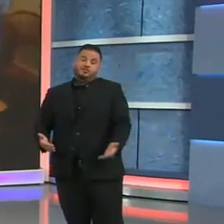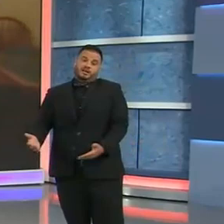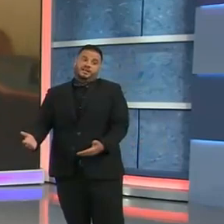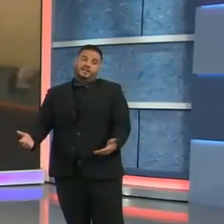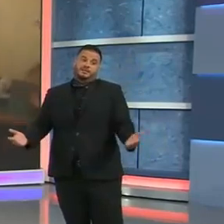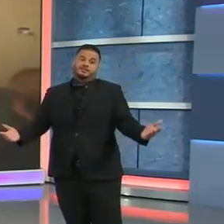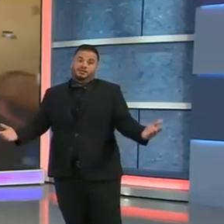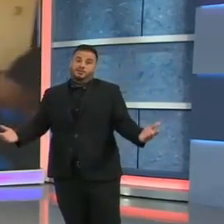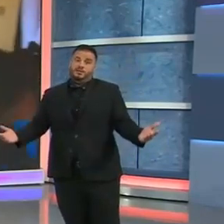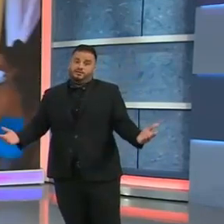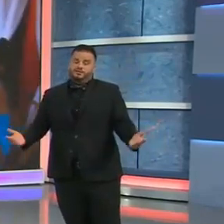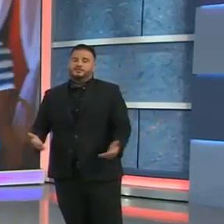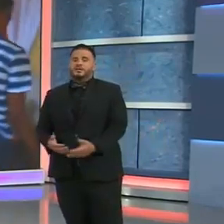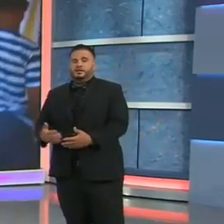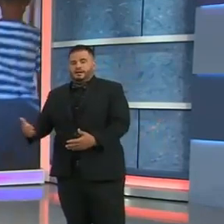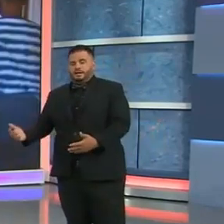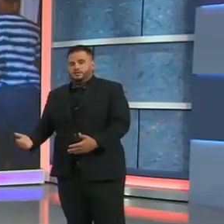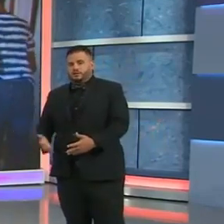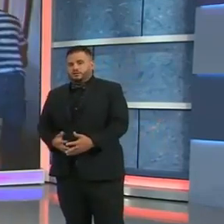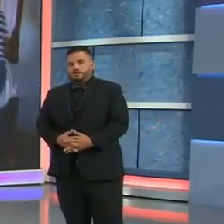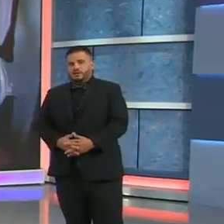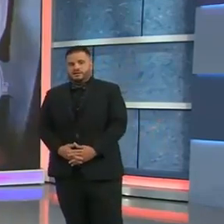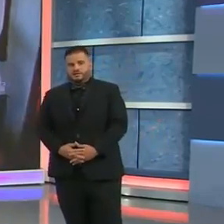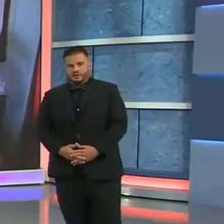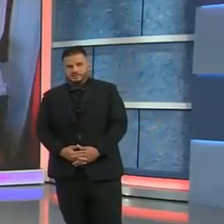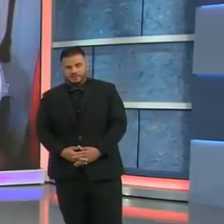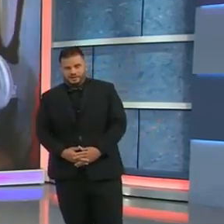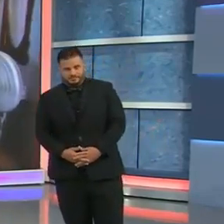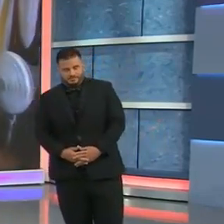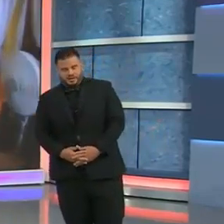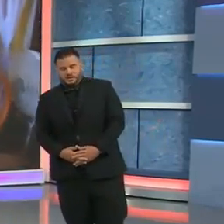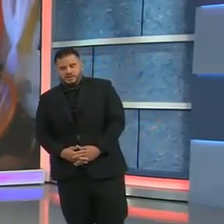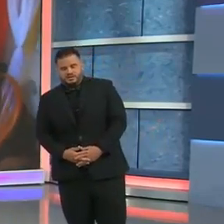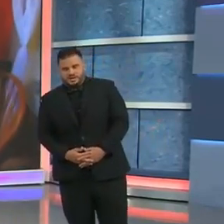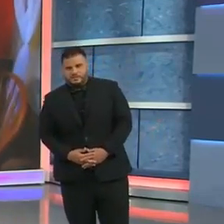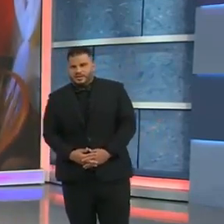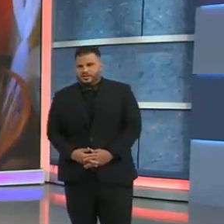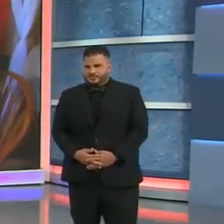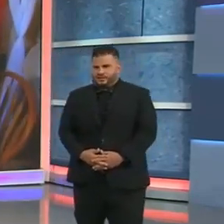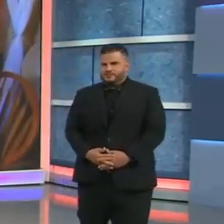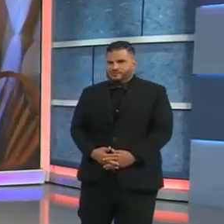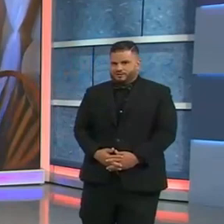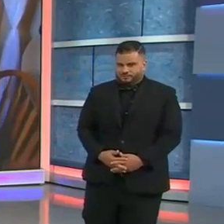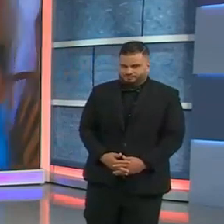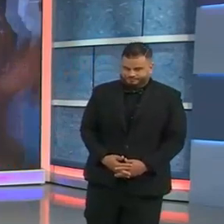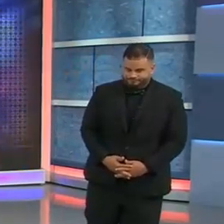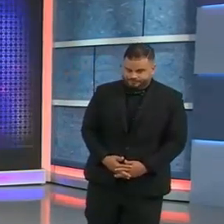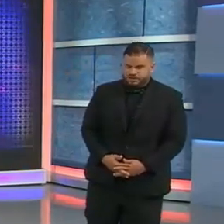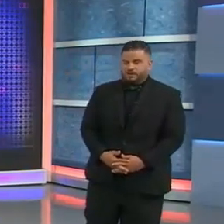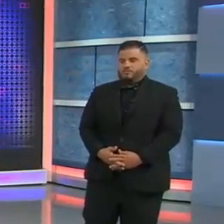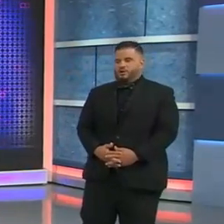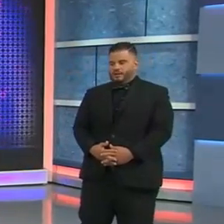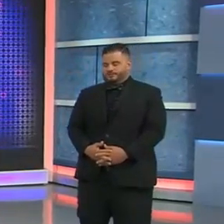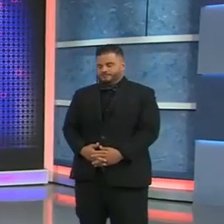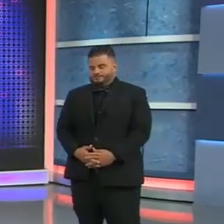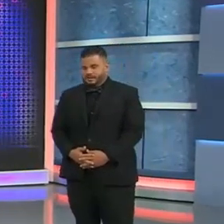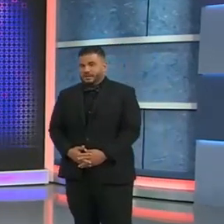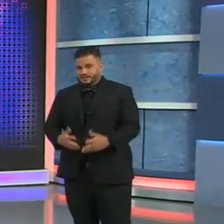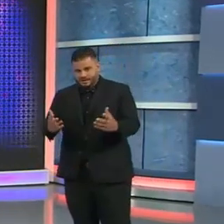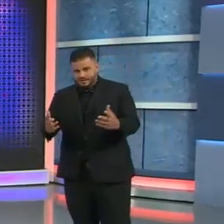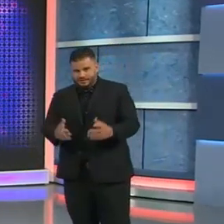del equipo que se supone que le dé el Departamento de Educación, estos 4 celulares e internet ilimitado. Así que más adelante más información.